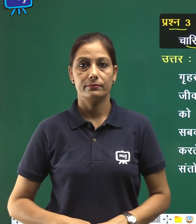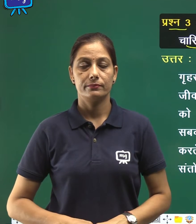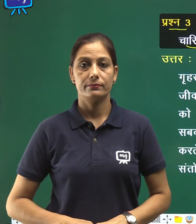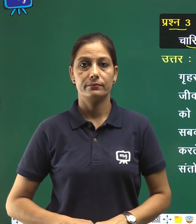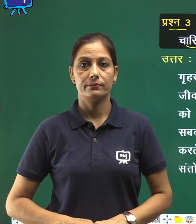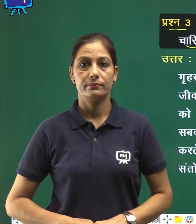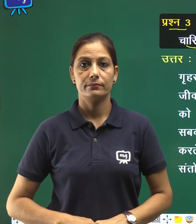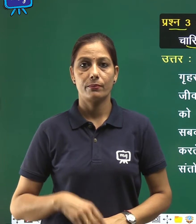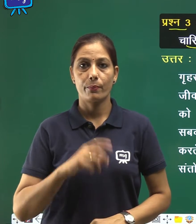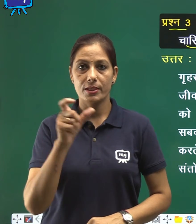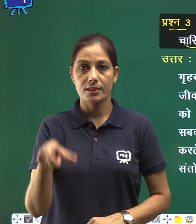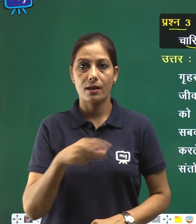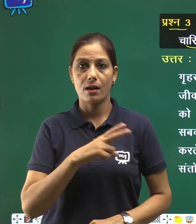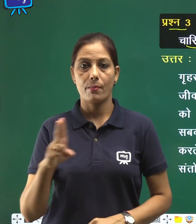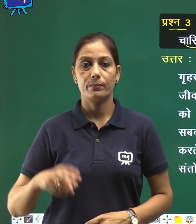बाल गोविंद भगत